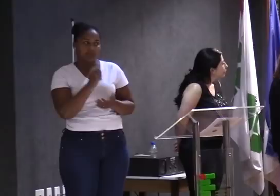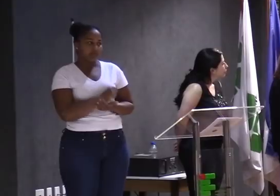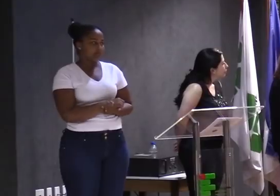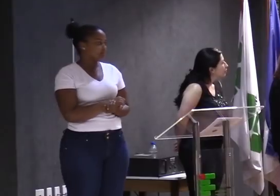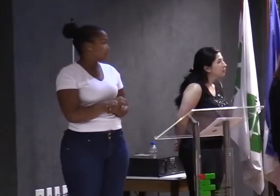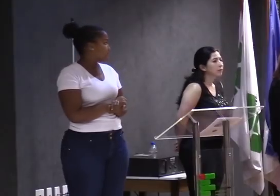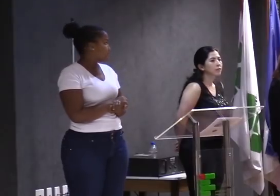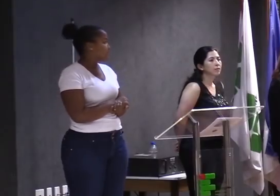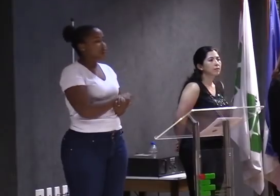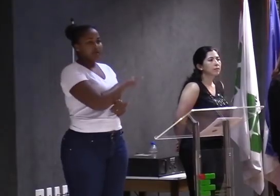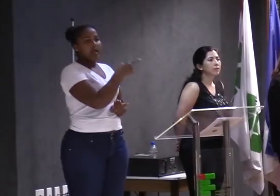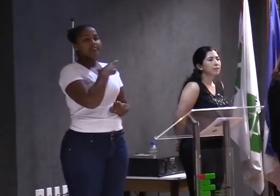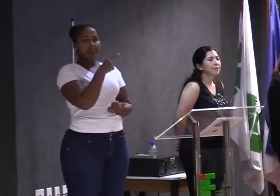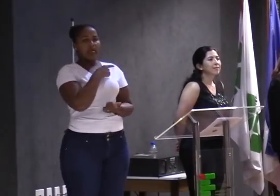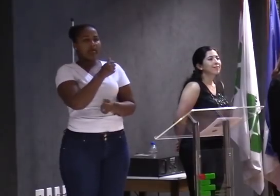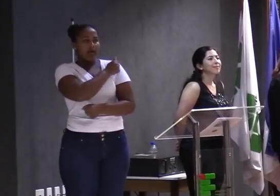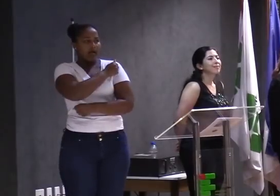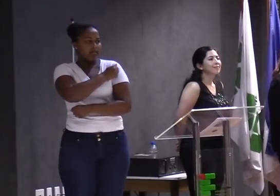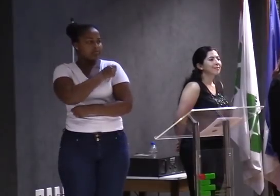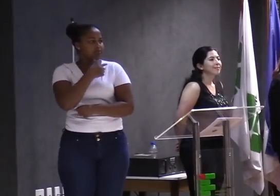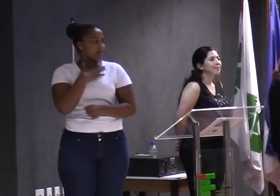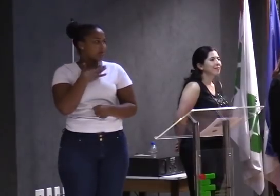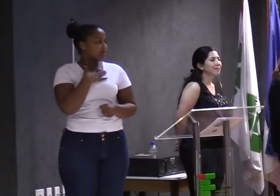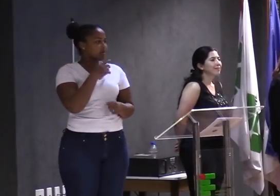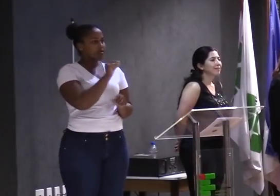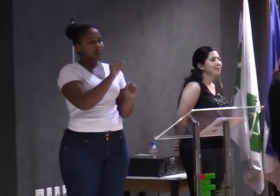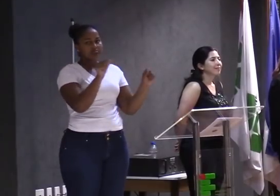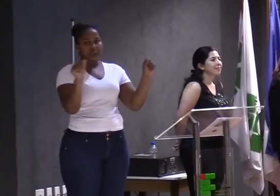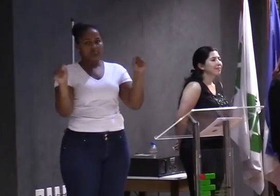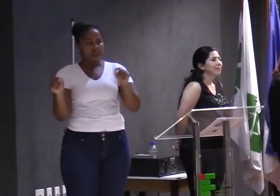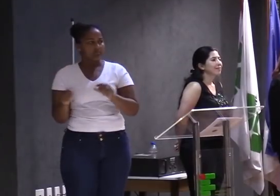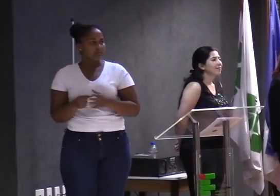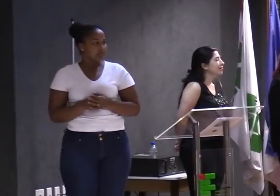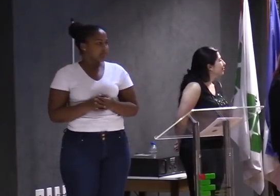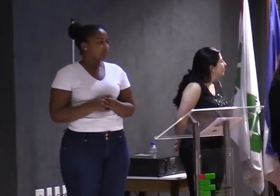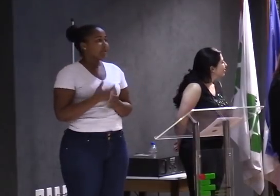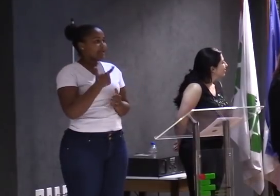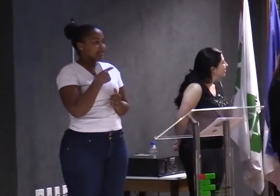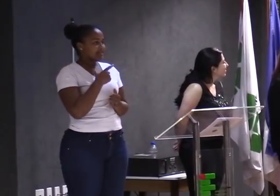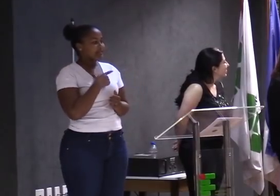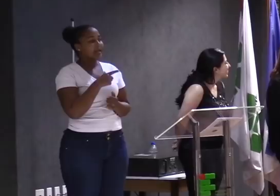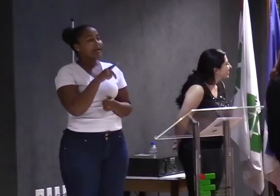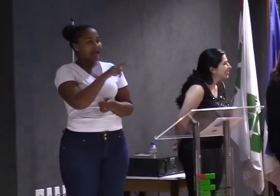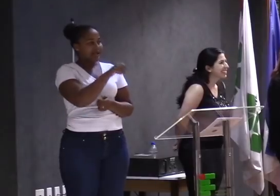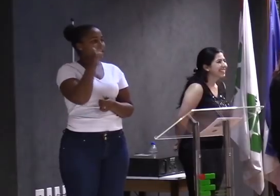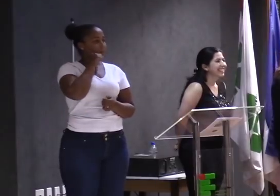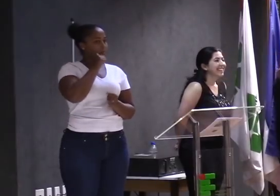aqui que foi meu aluno? Você, né? Agora tem uma aqui que foi minha professora, gente.